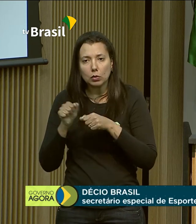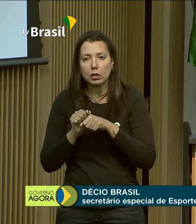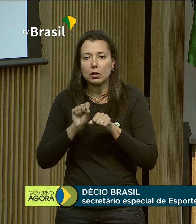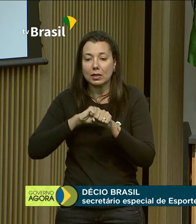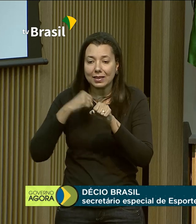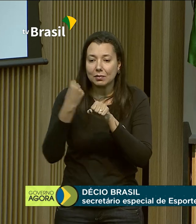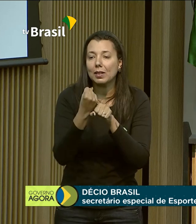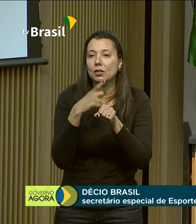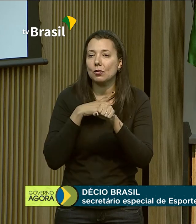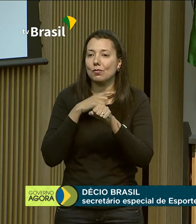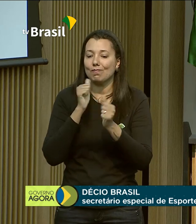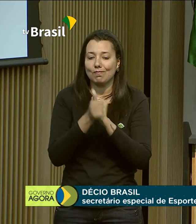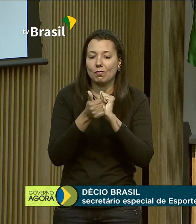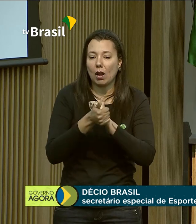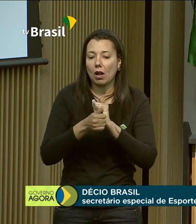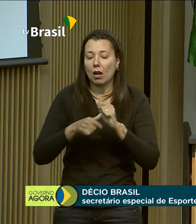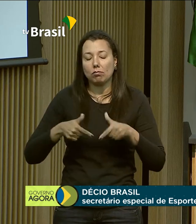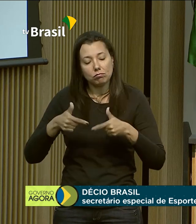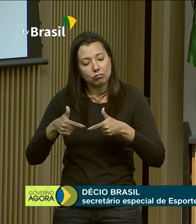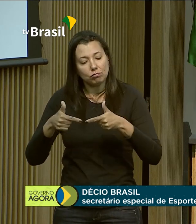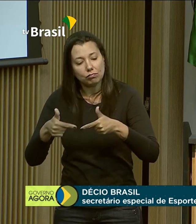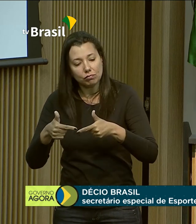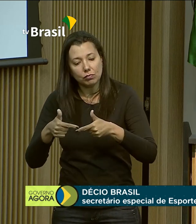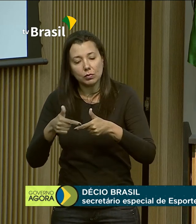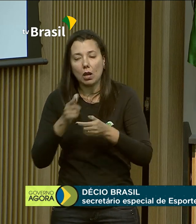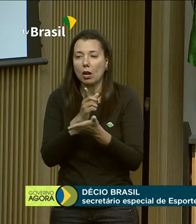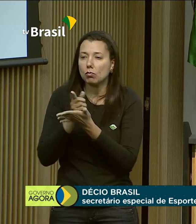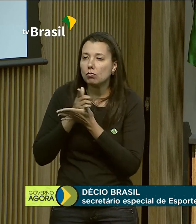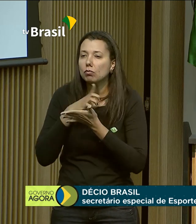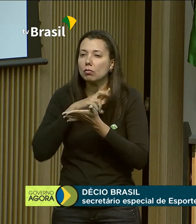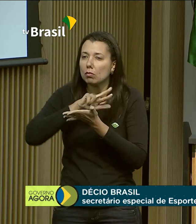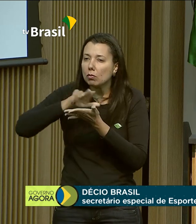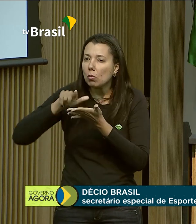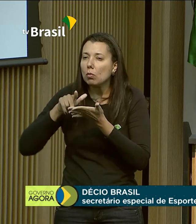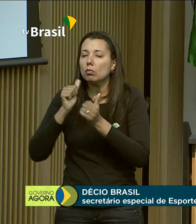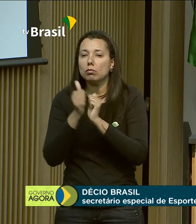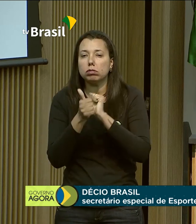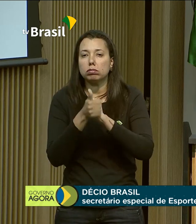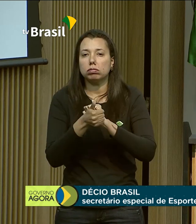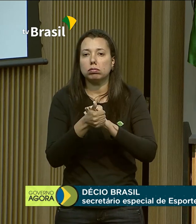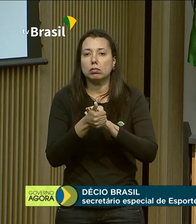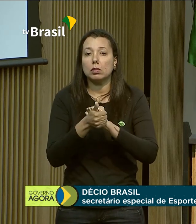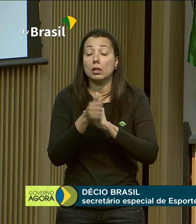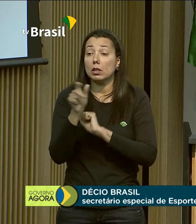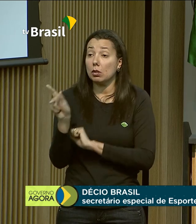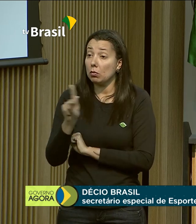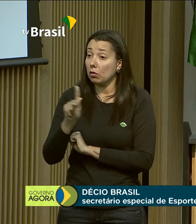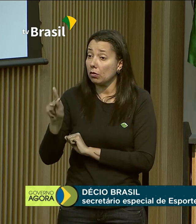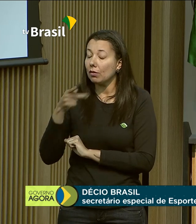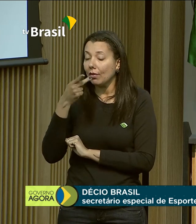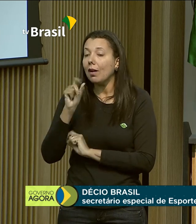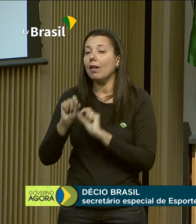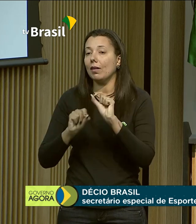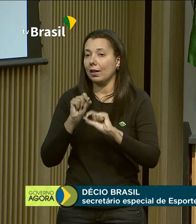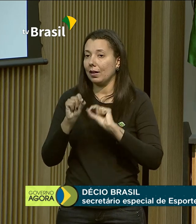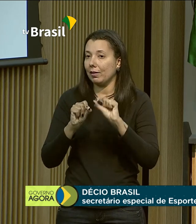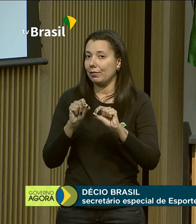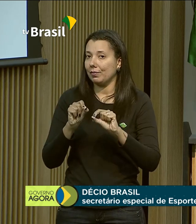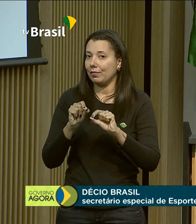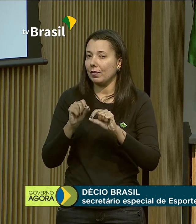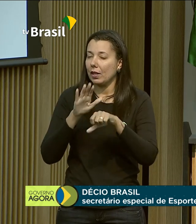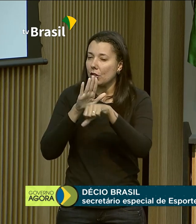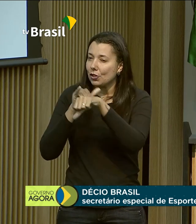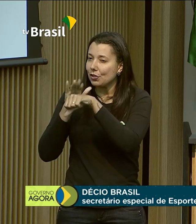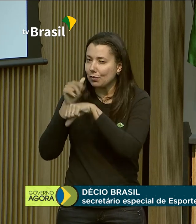conflito. Ataque, defesa, tiro, artilheiro. E o professor ainda defende que o futebol evoca